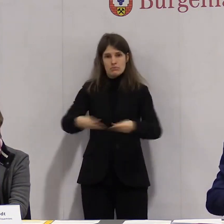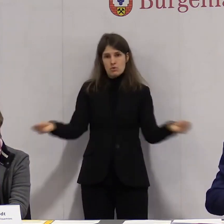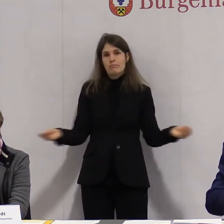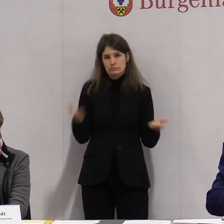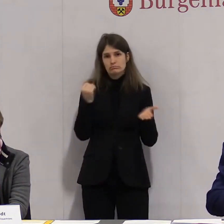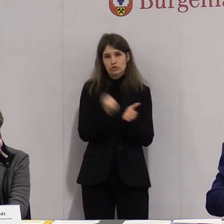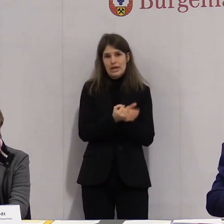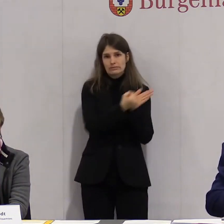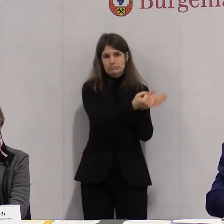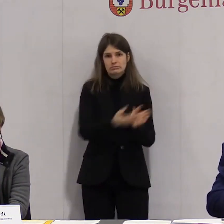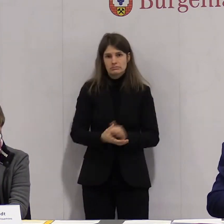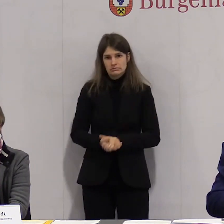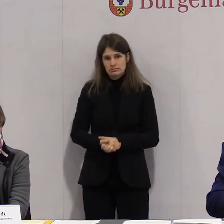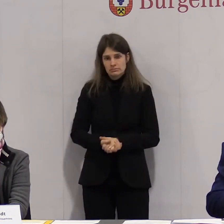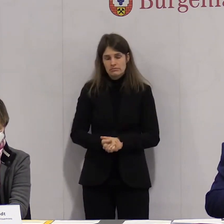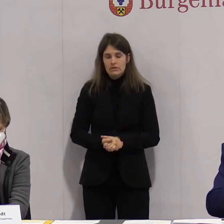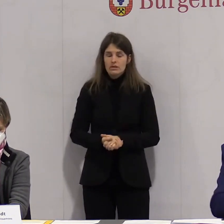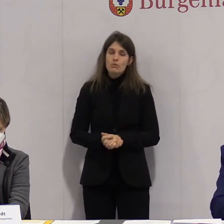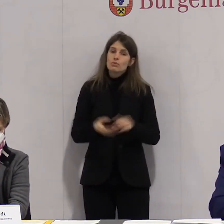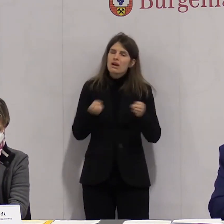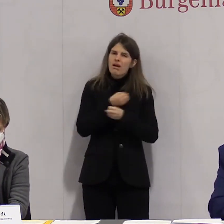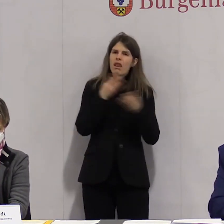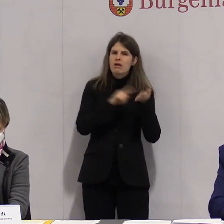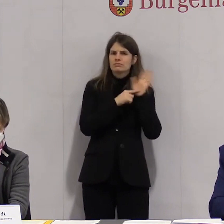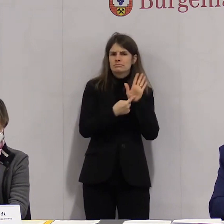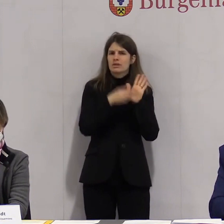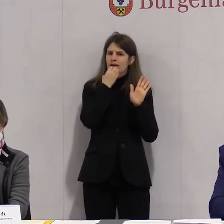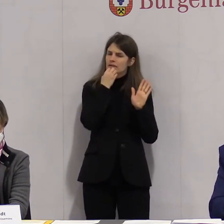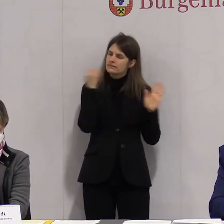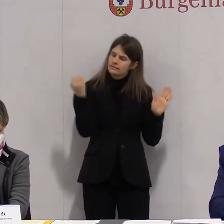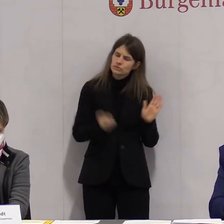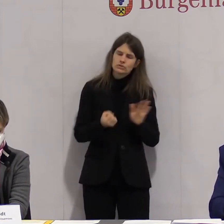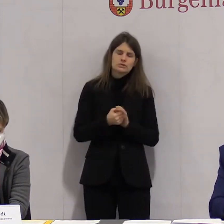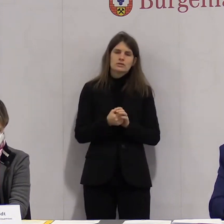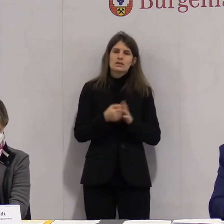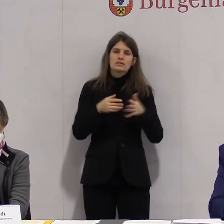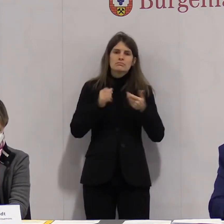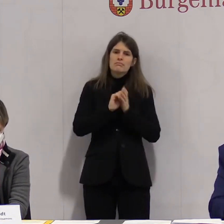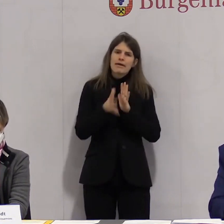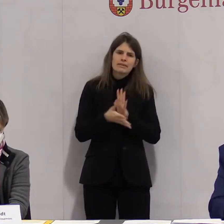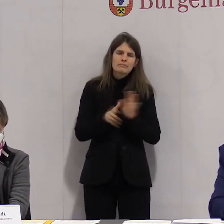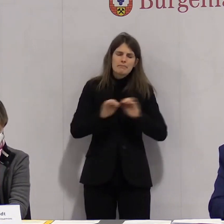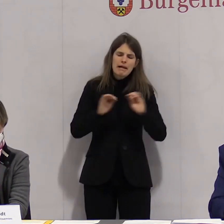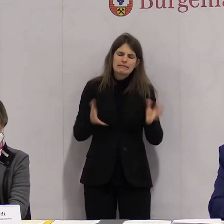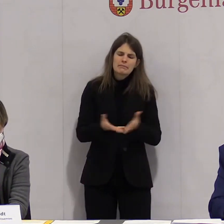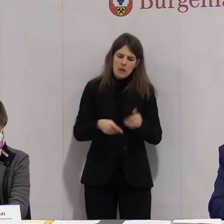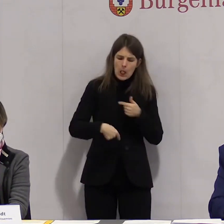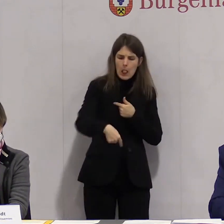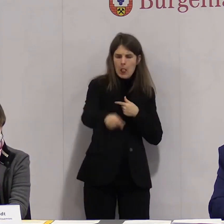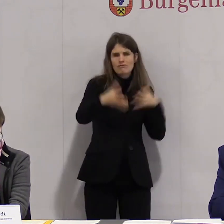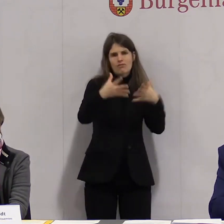ich wünsche mir auch dass diese pandemie so schnell wie möglich vorbei ist dass die beschränkung aufgehoben